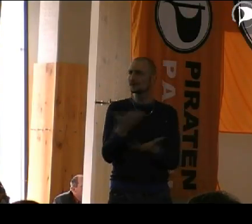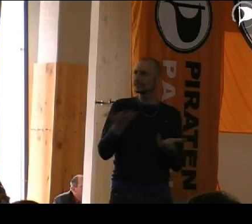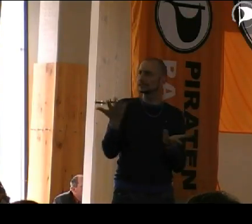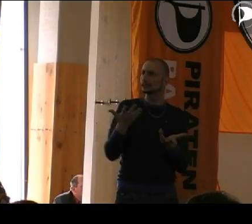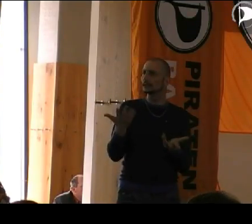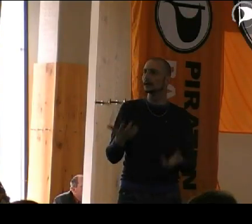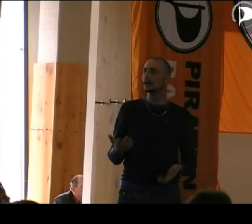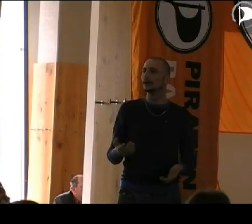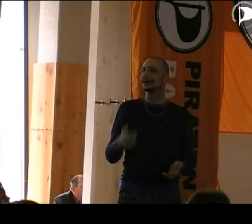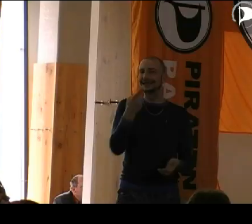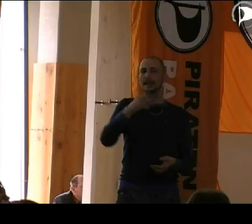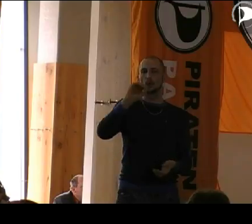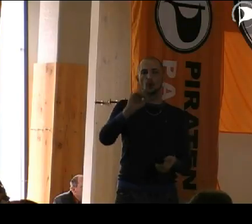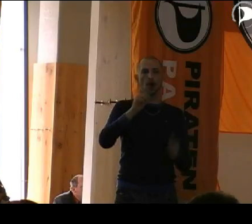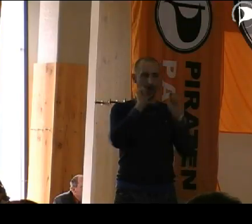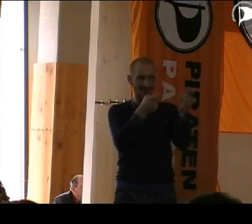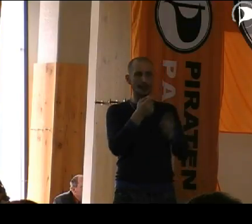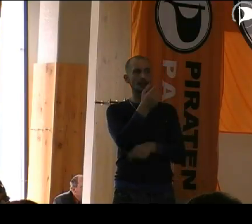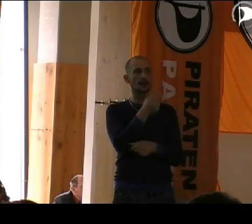wir uns aus